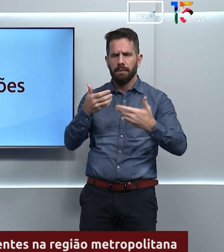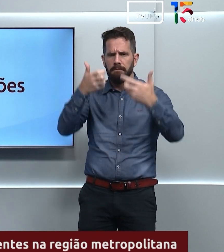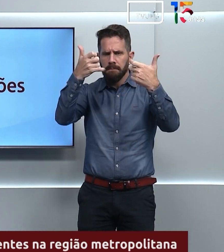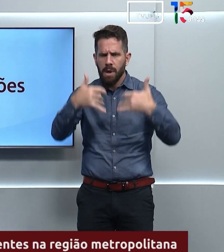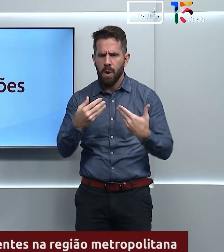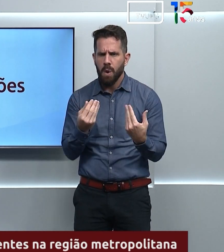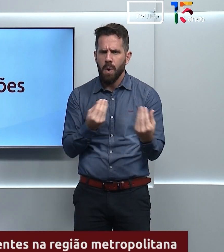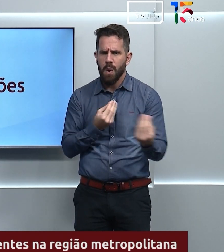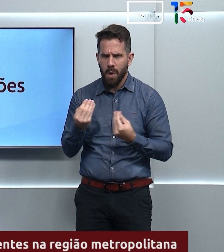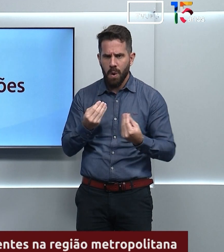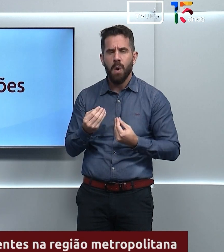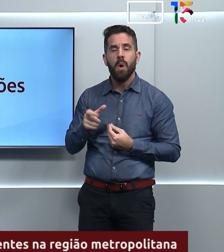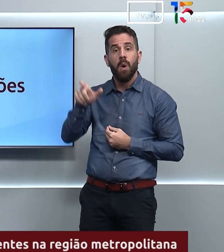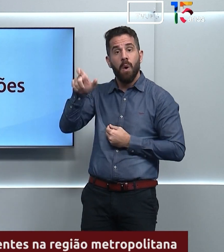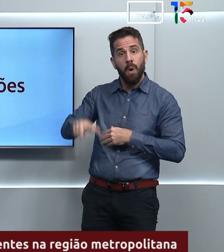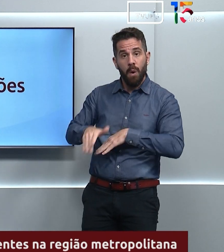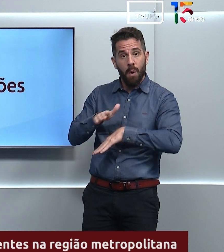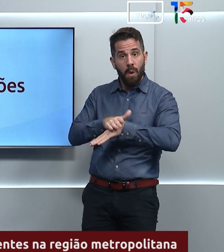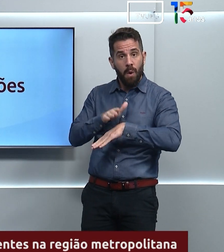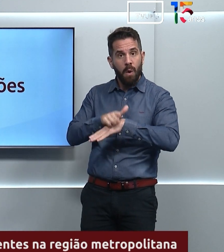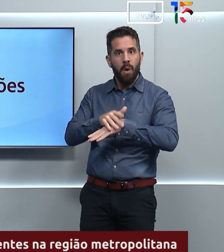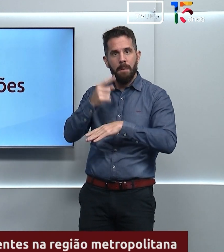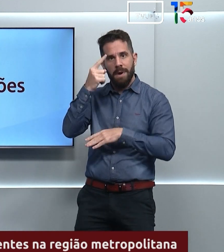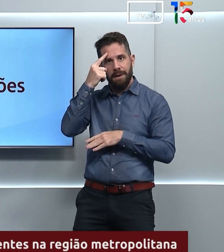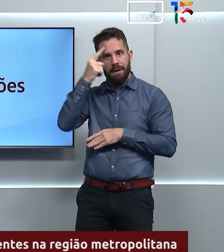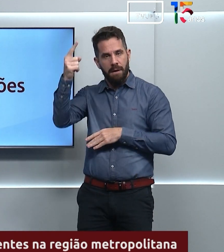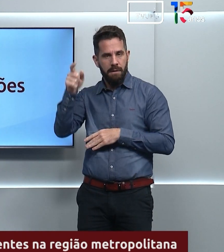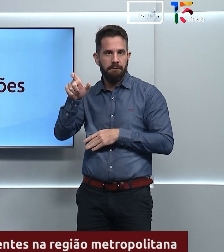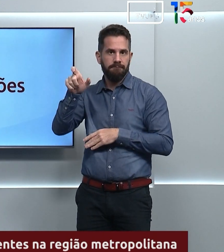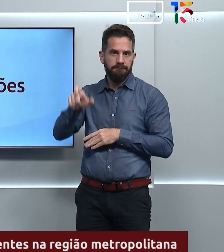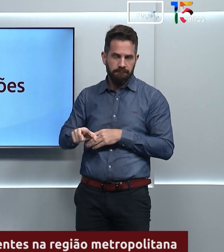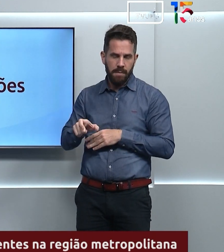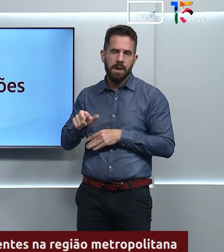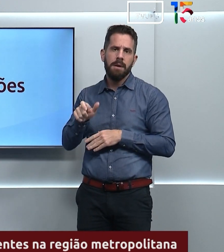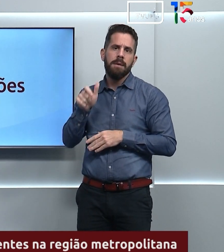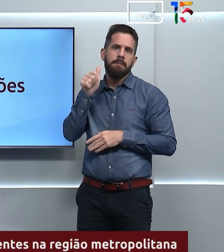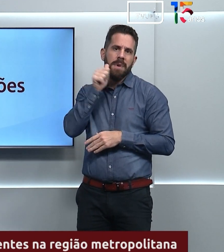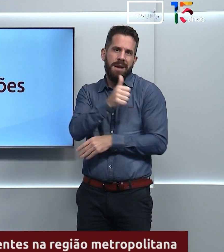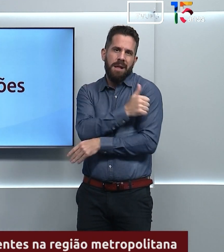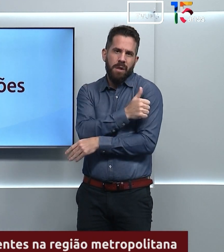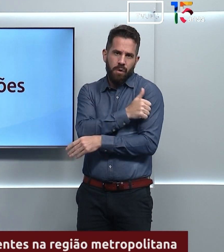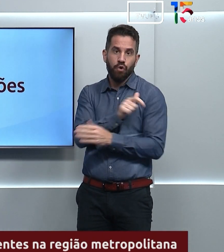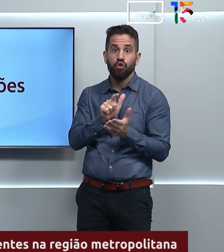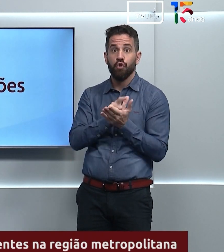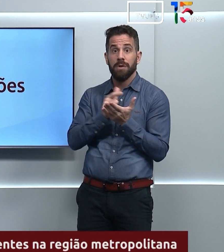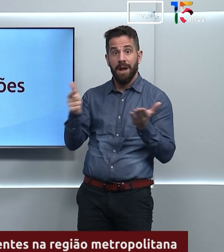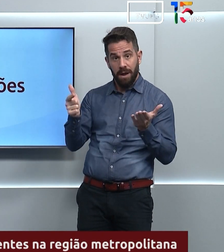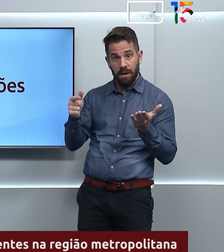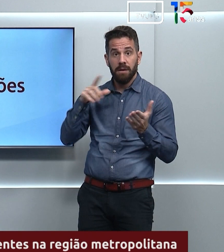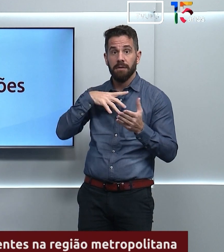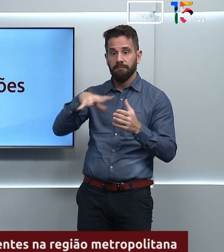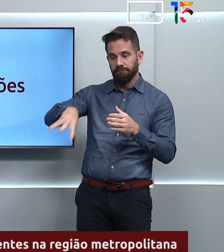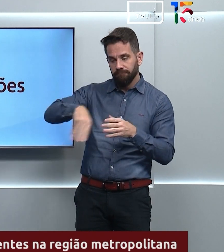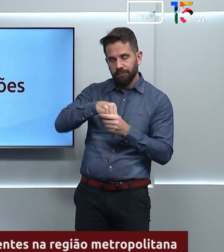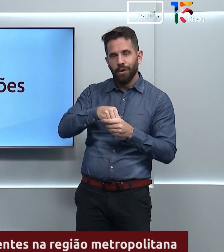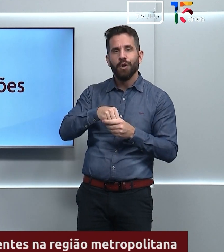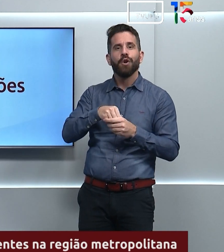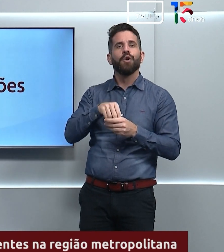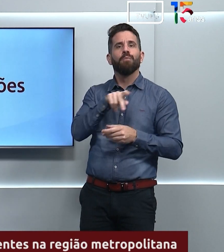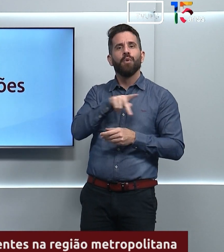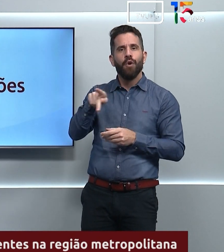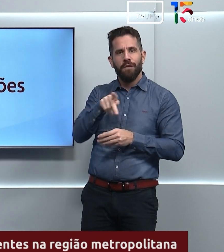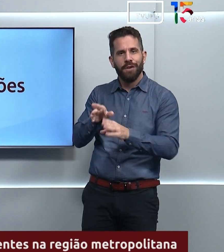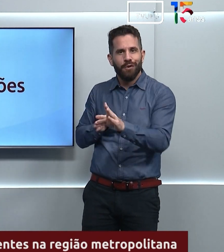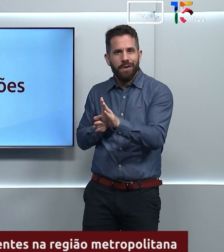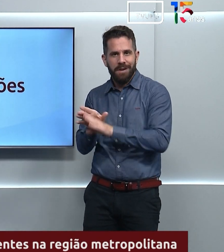Plantadores de Água agora numa matéria especial que foi produzida por uma estudante de jornalismo da UFG, sob a orientação da professora